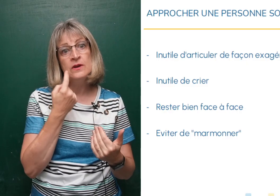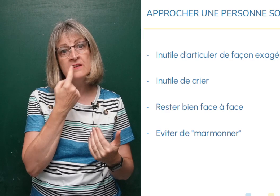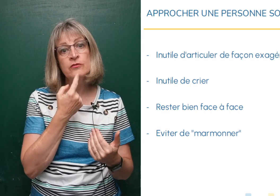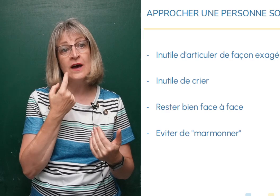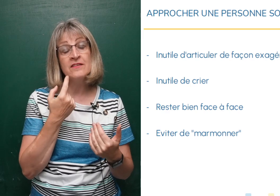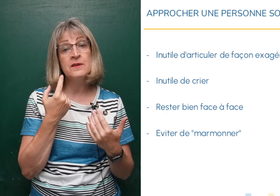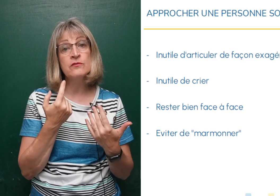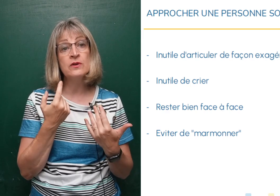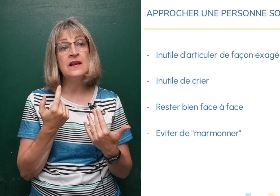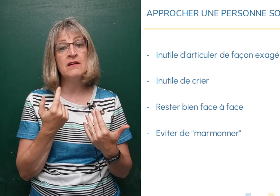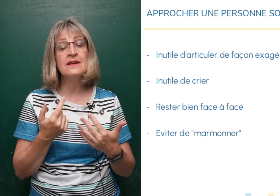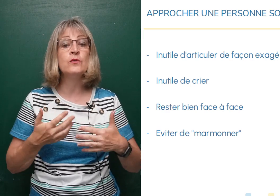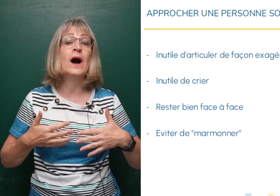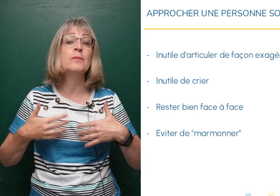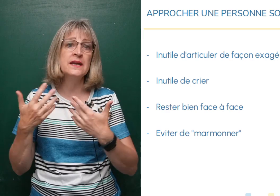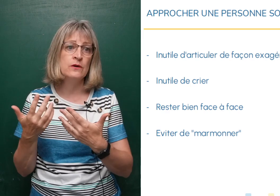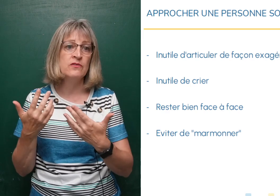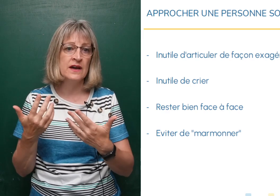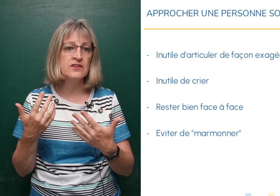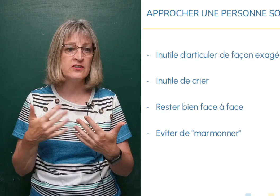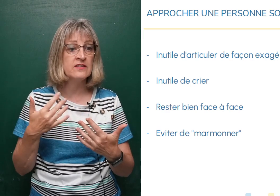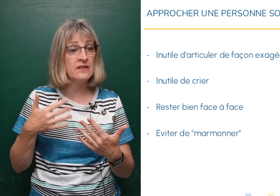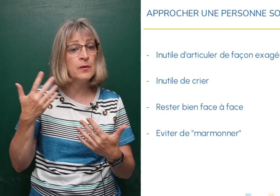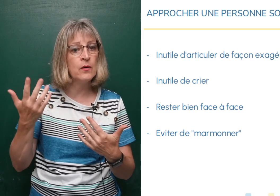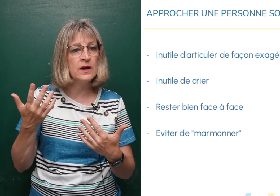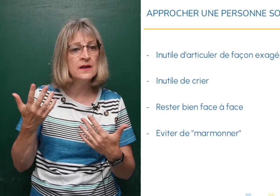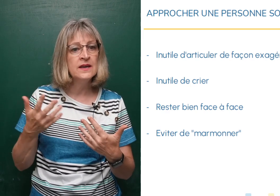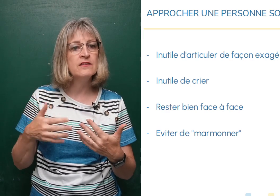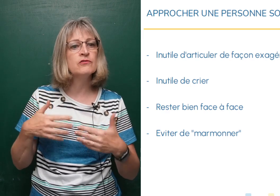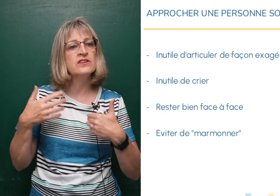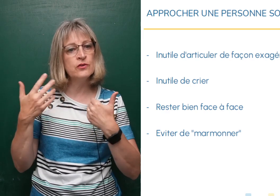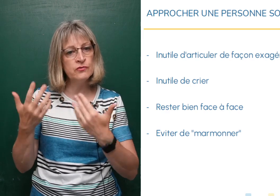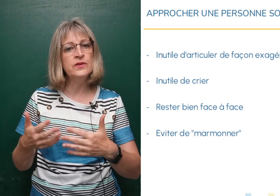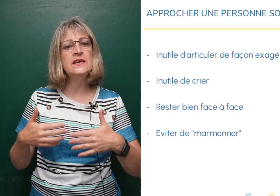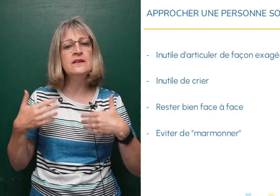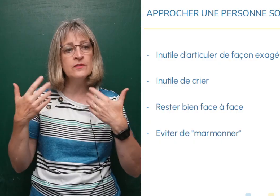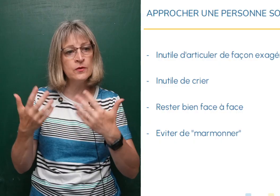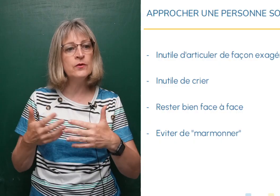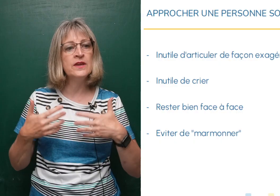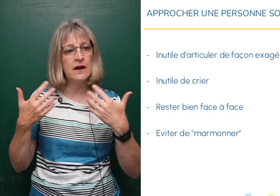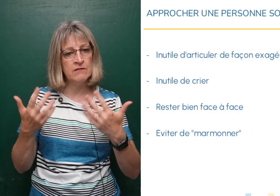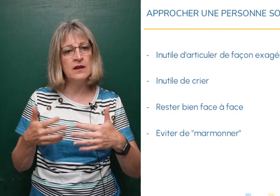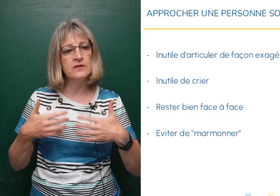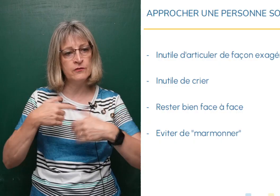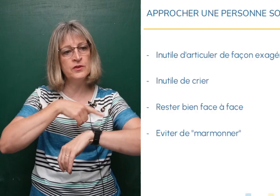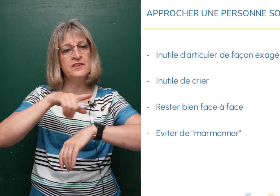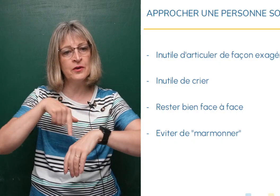lisent assez bien sur les lèvres, hein, qui ont appris à le faire, hein. Sachez que ça s'apprend, hein. Ils vont chez l'orthophoniste, voilà, ça demande des heures et des heures